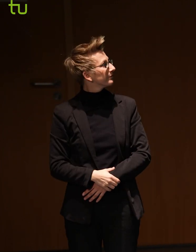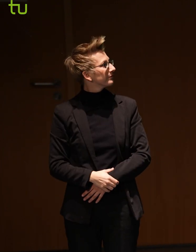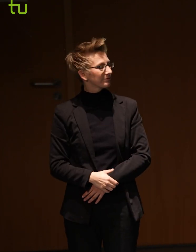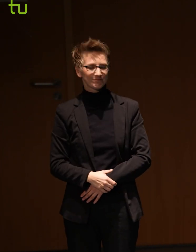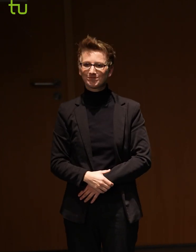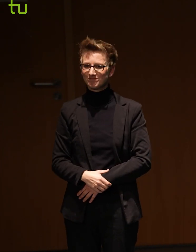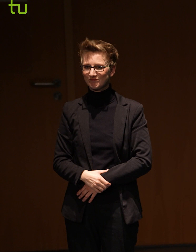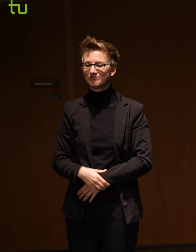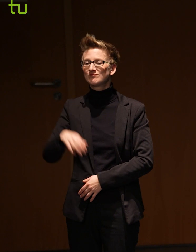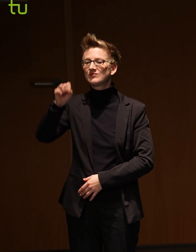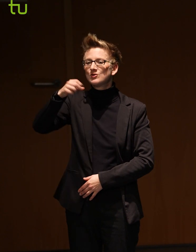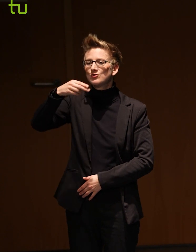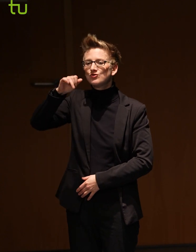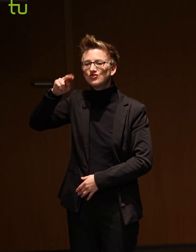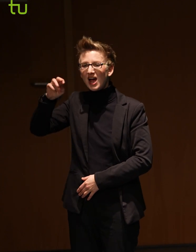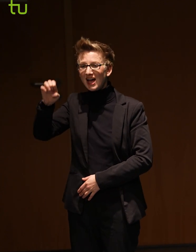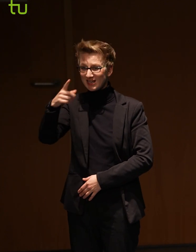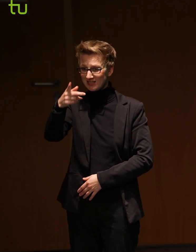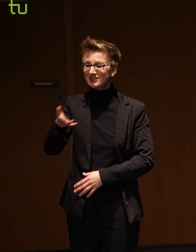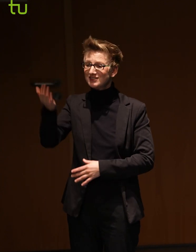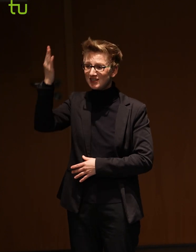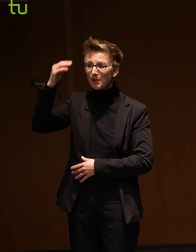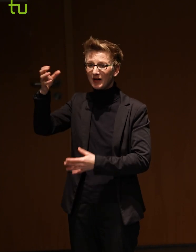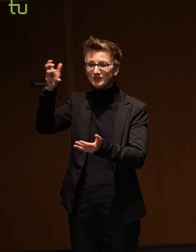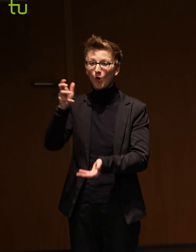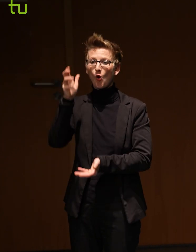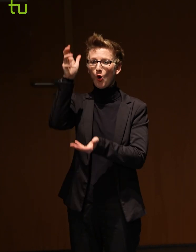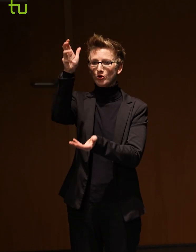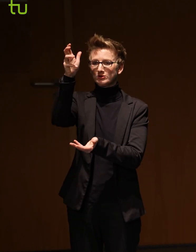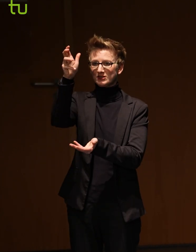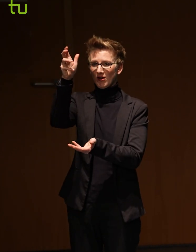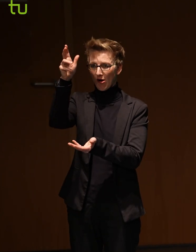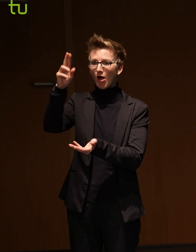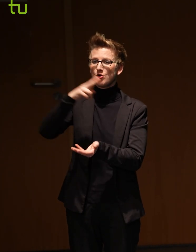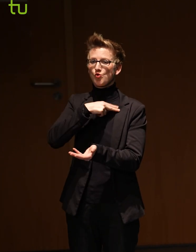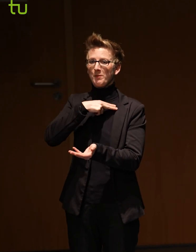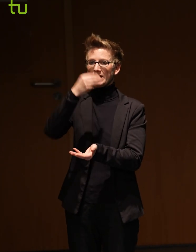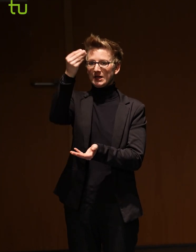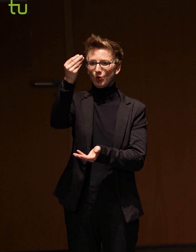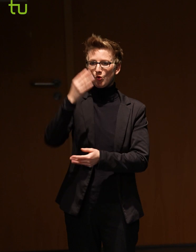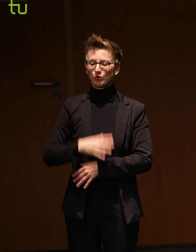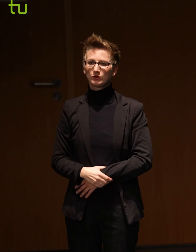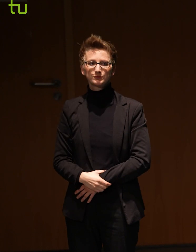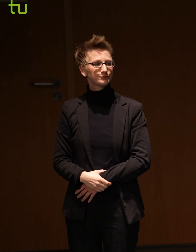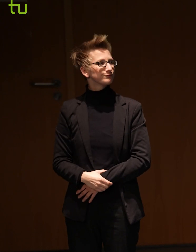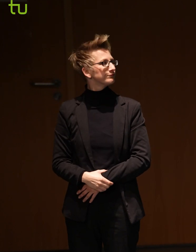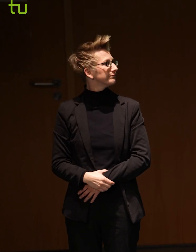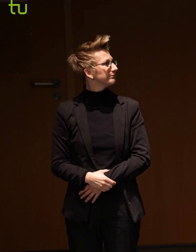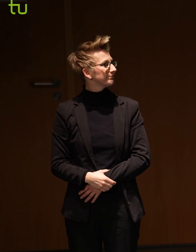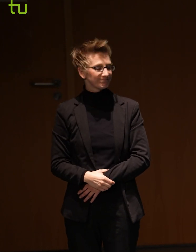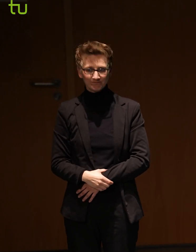Shine, für den Müller-Stahl 1991 für den Oscar nominiert wurde. Die Filme rund um Thomas